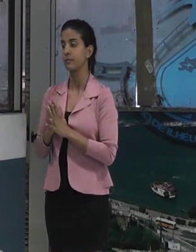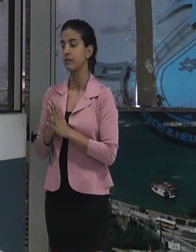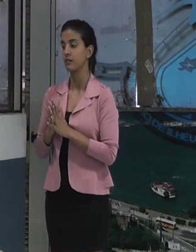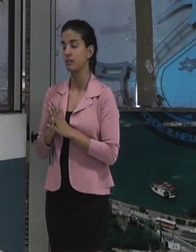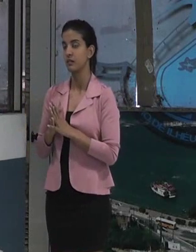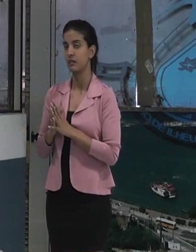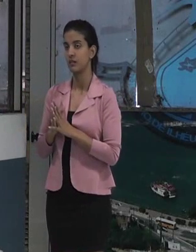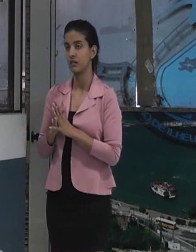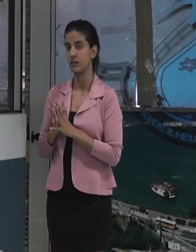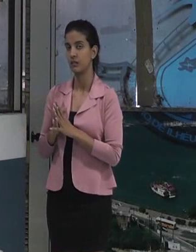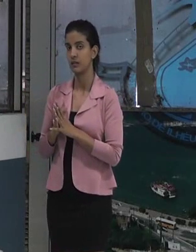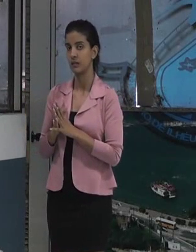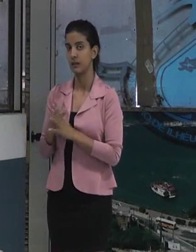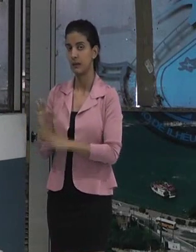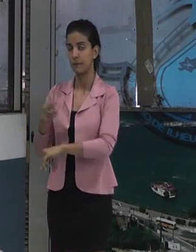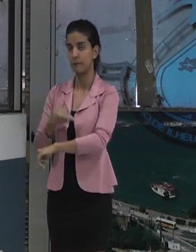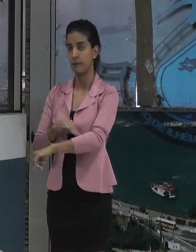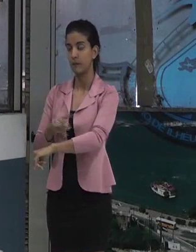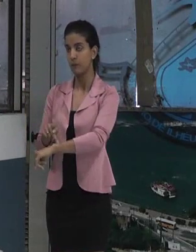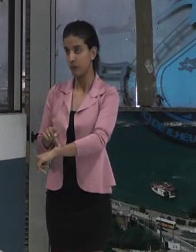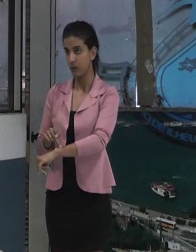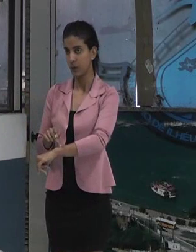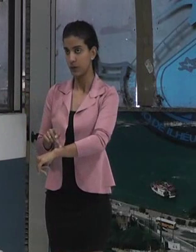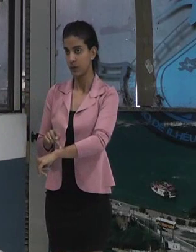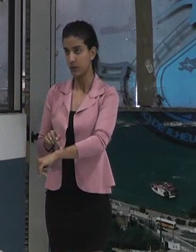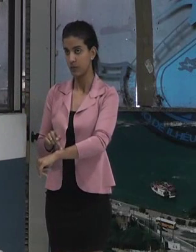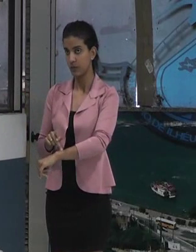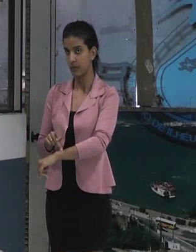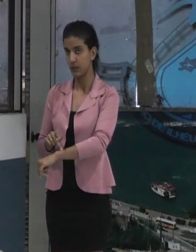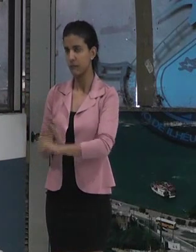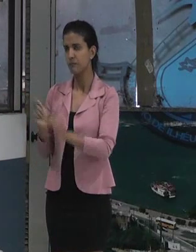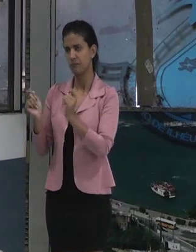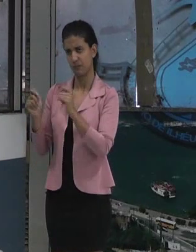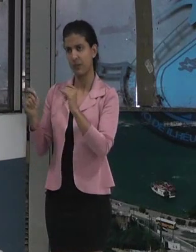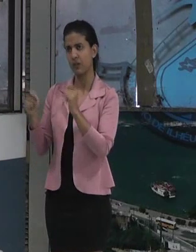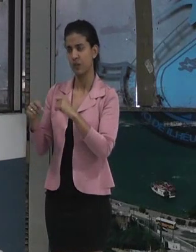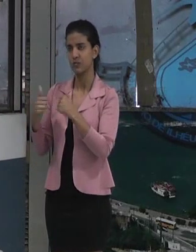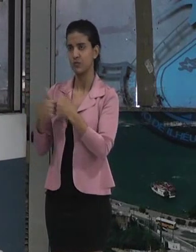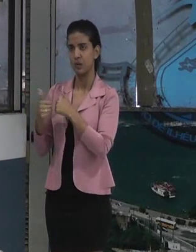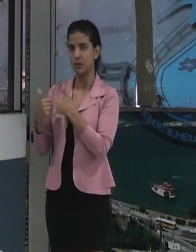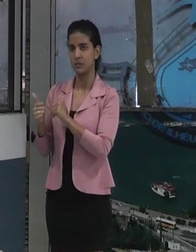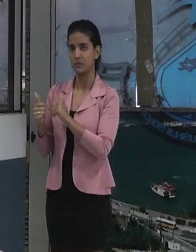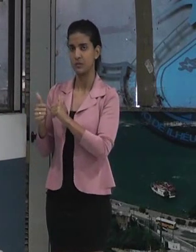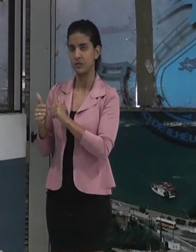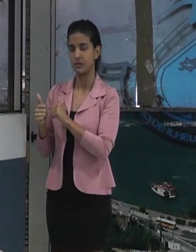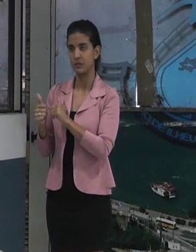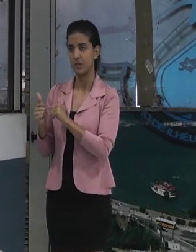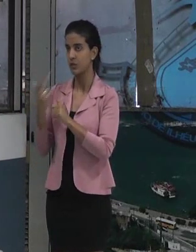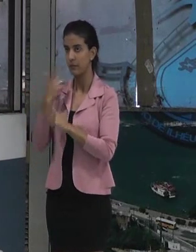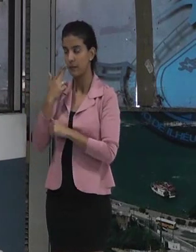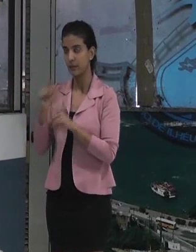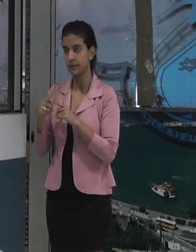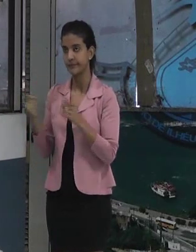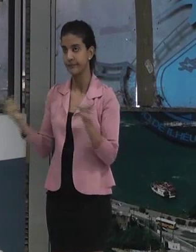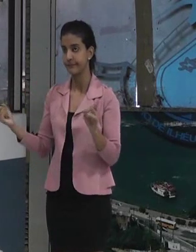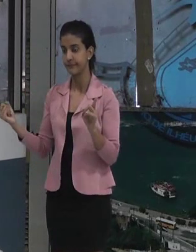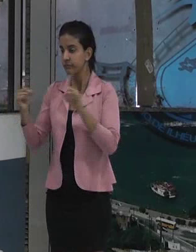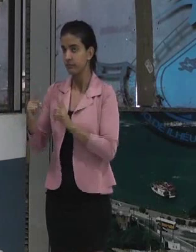Porto tem algum impedimento de ter um ônibus convencional? Não, mas tem micro-ônibus. E a